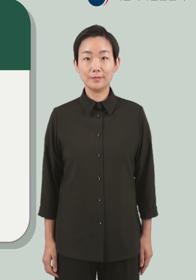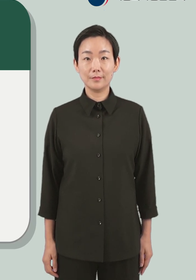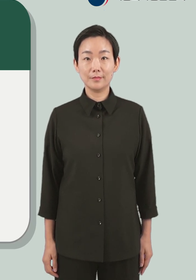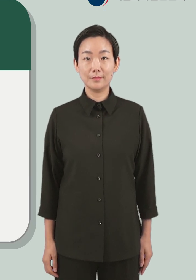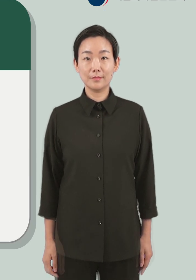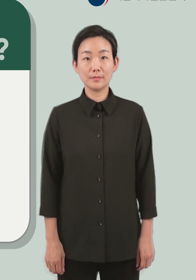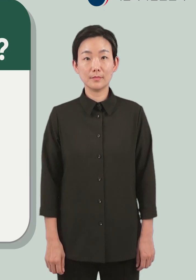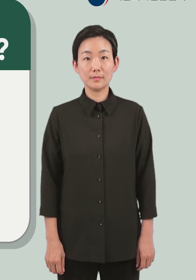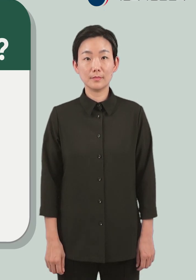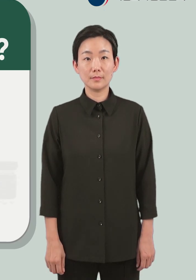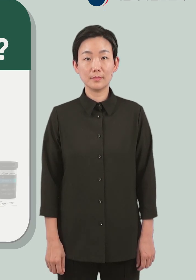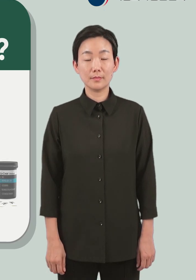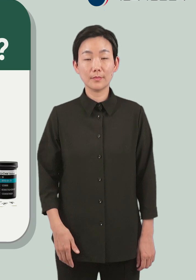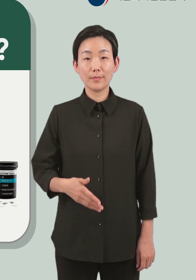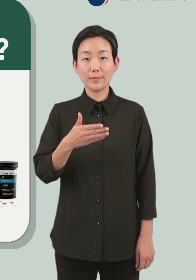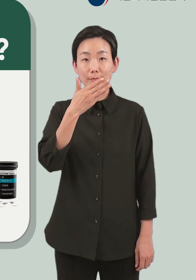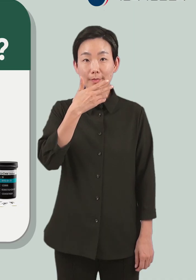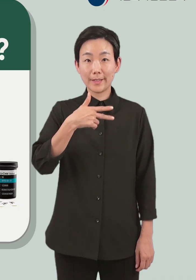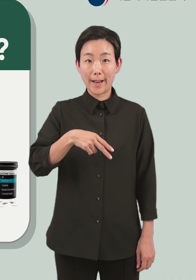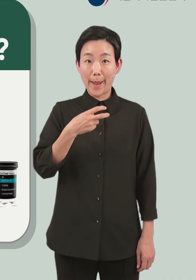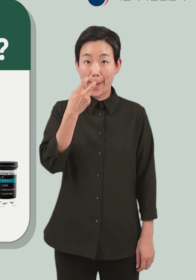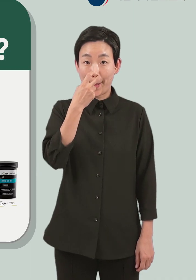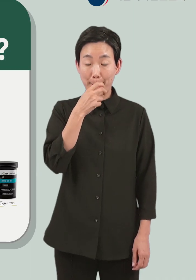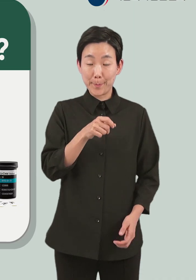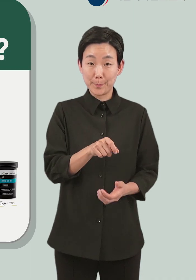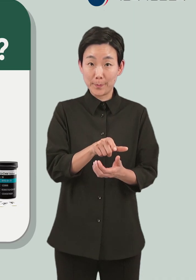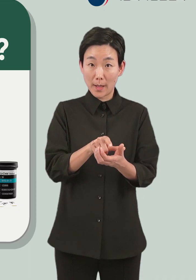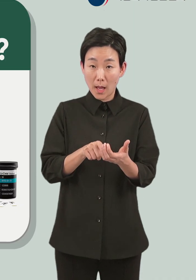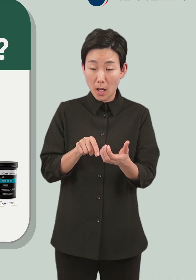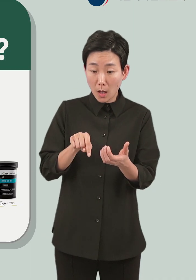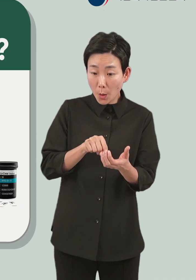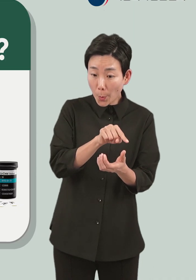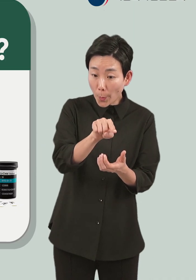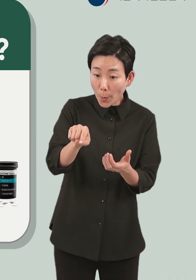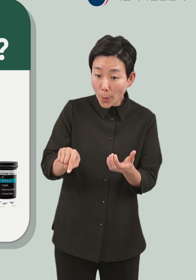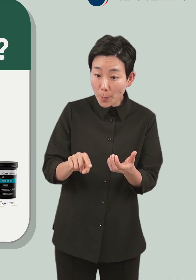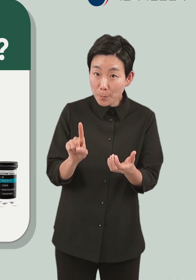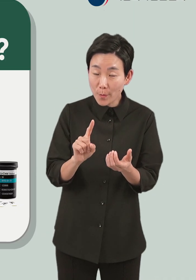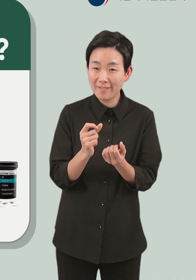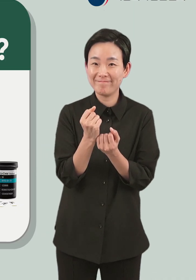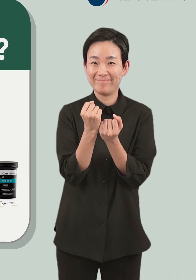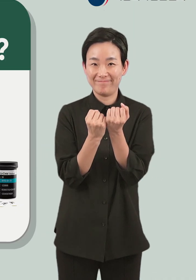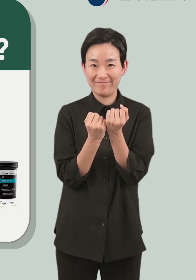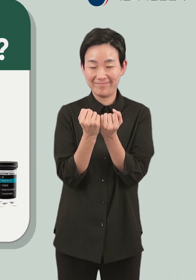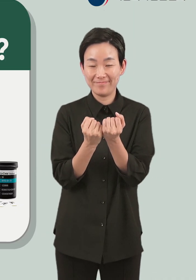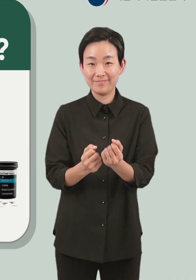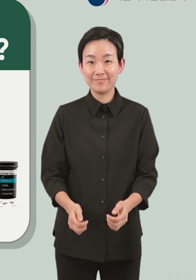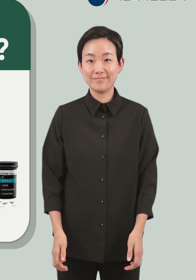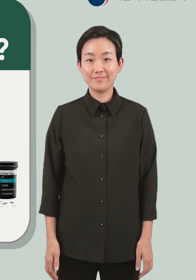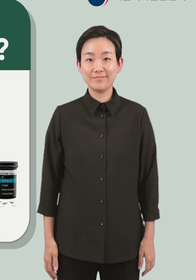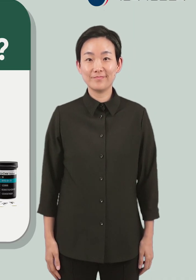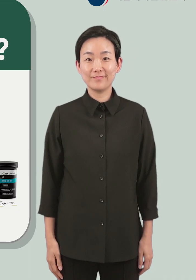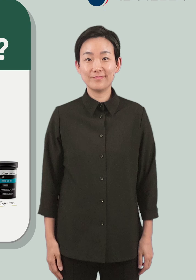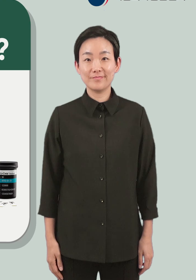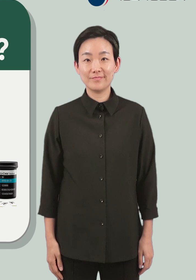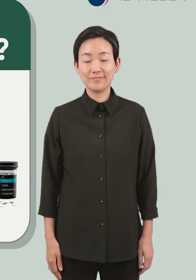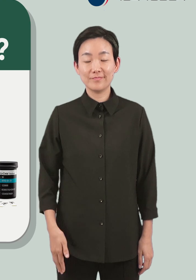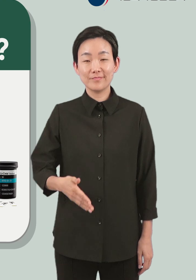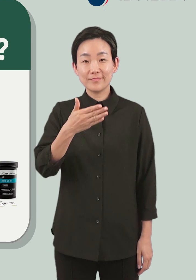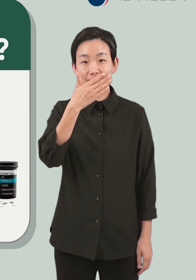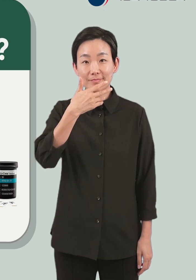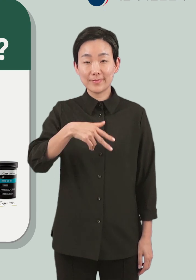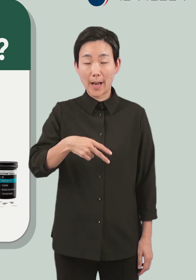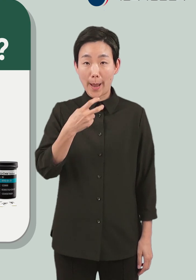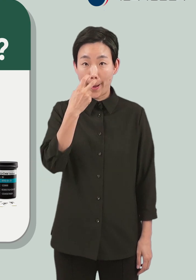위해 사용합니다. 이 의료기기는 어떻게 구성되어 있습니까? 이 의료기기는 혈액 속 포도당